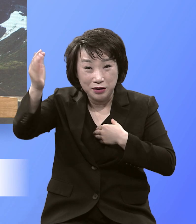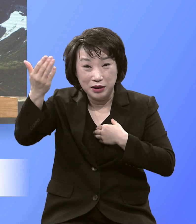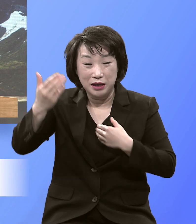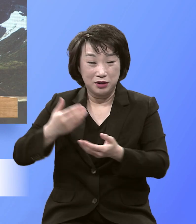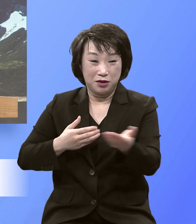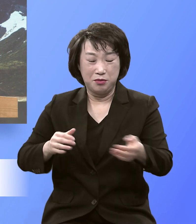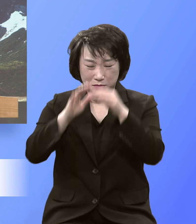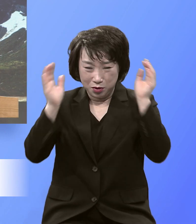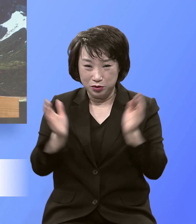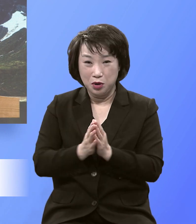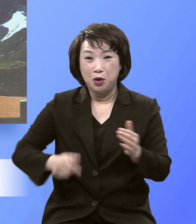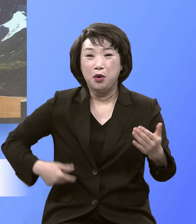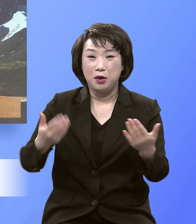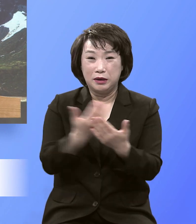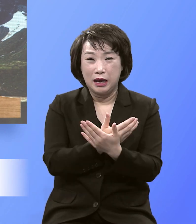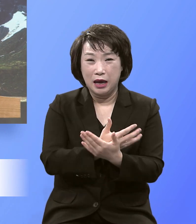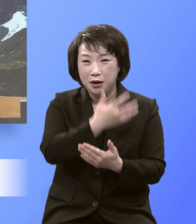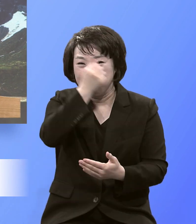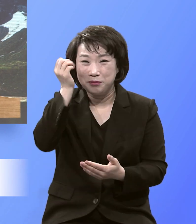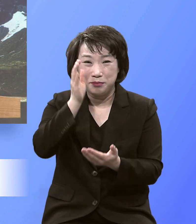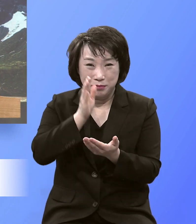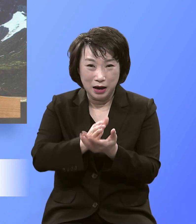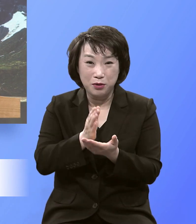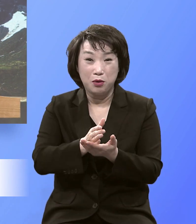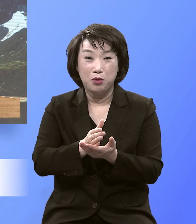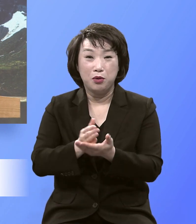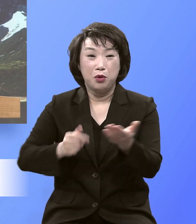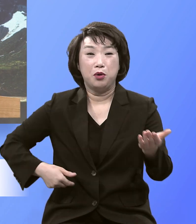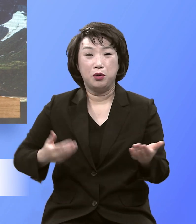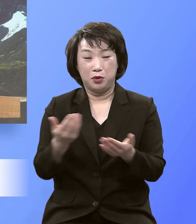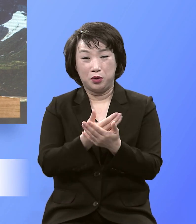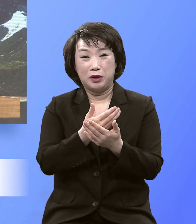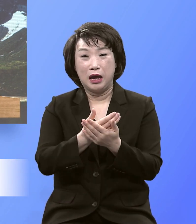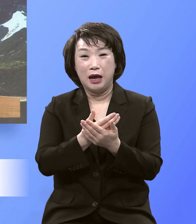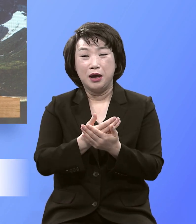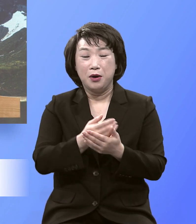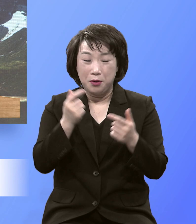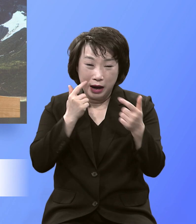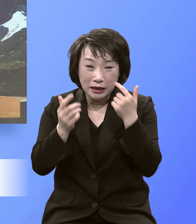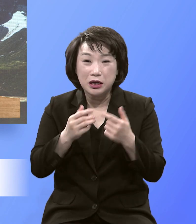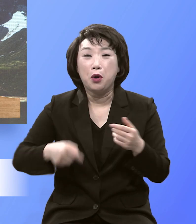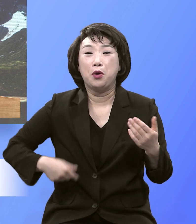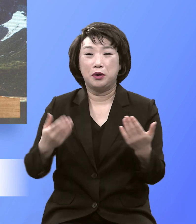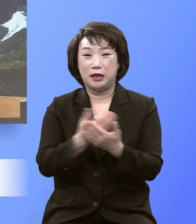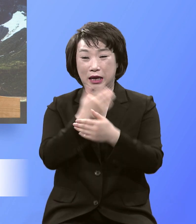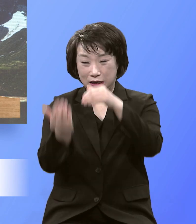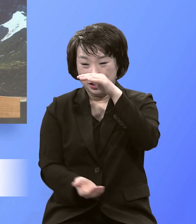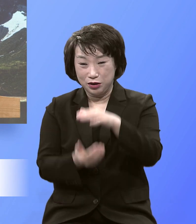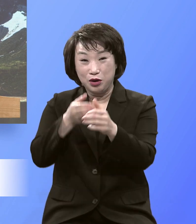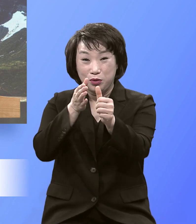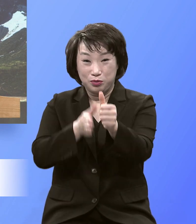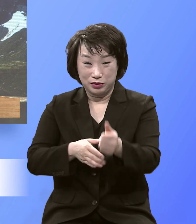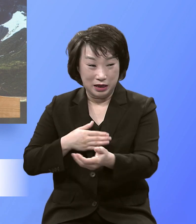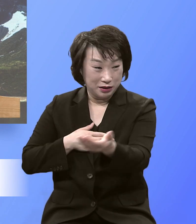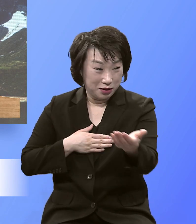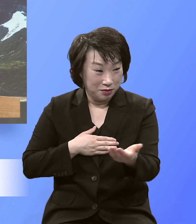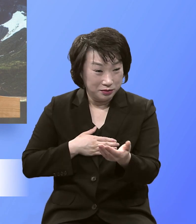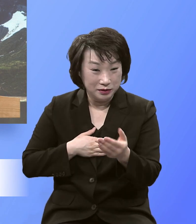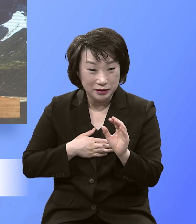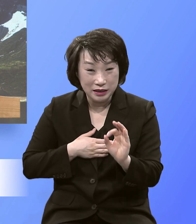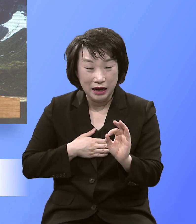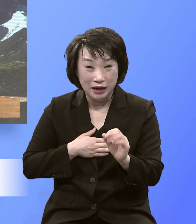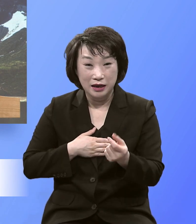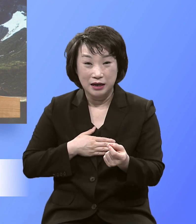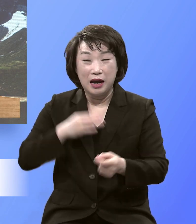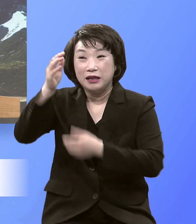회개에 인색하지 말고 회개에 정말로 섬세한 회개가 이루어지는 말미암아